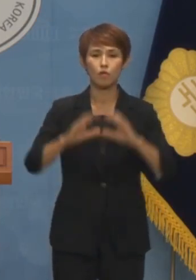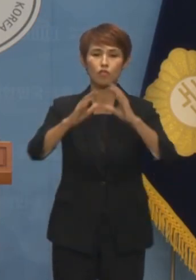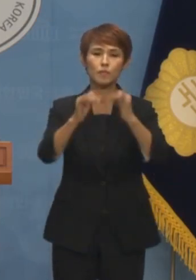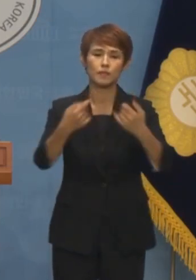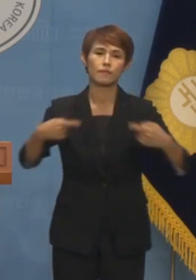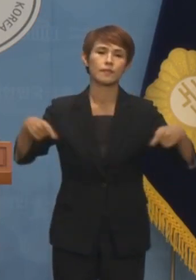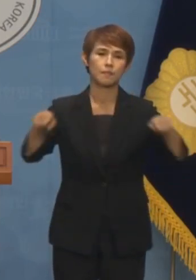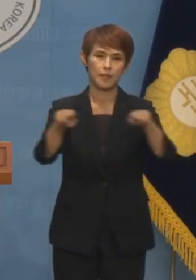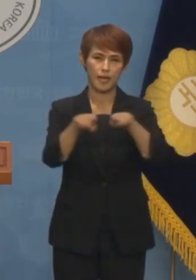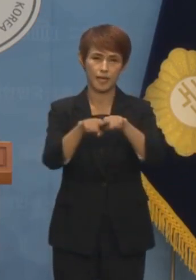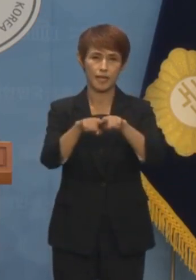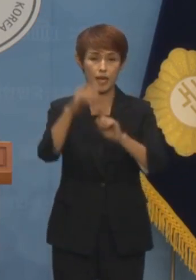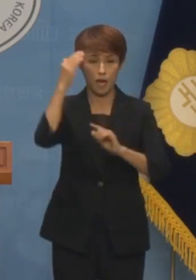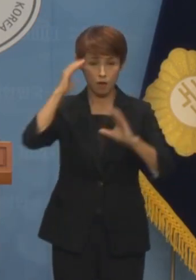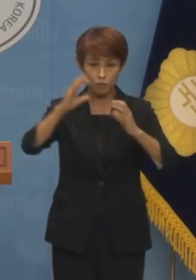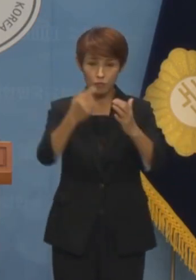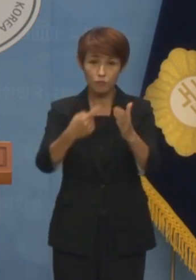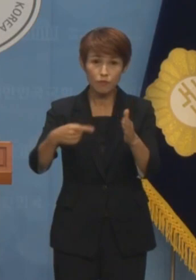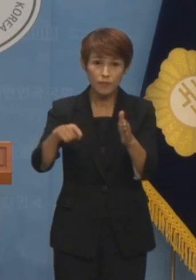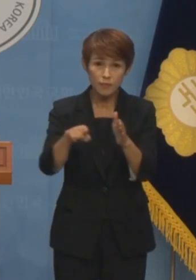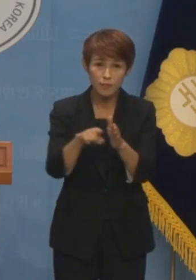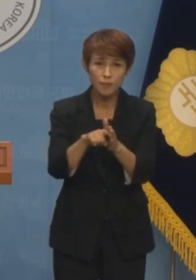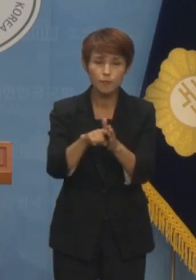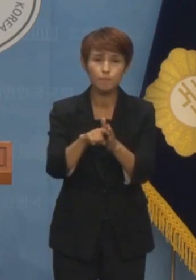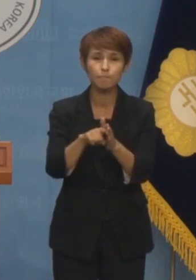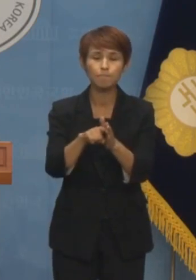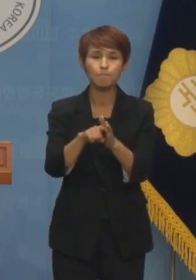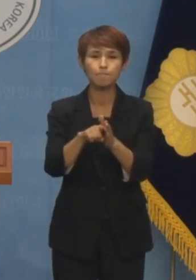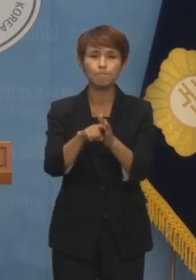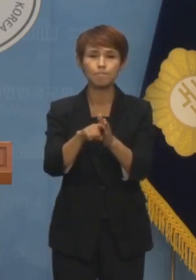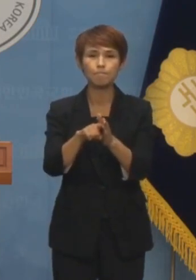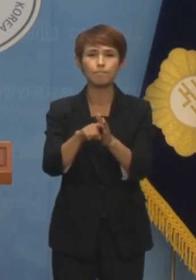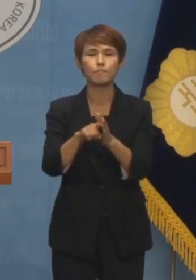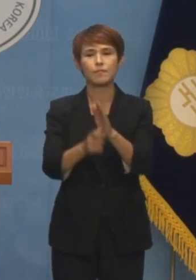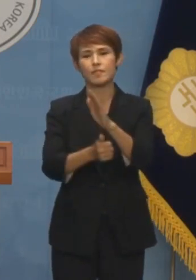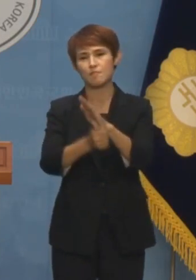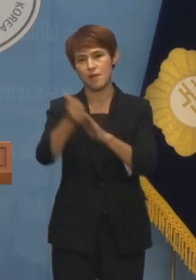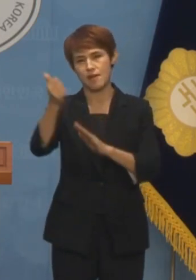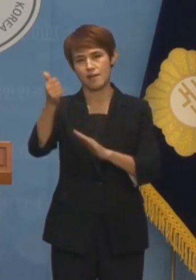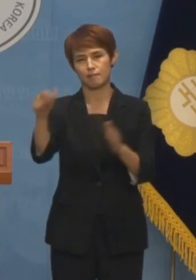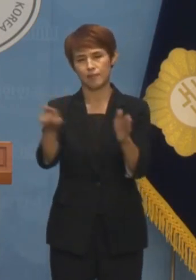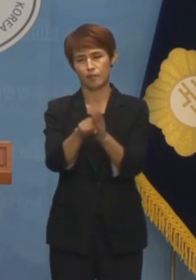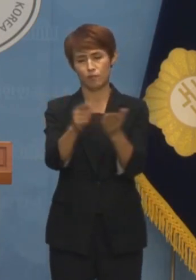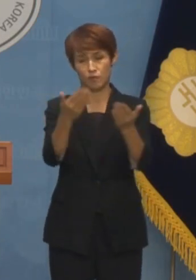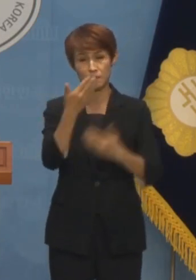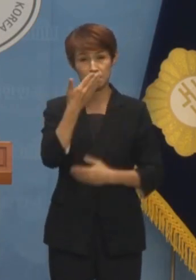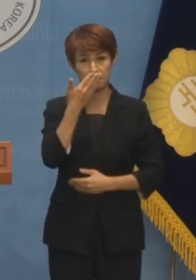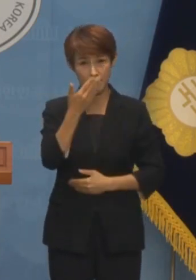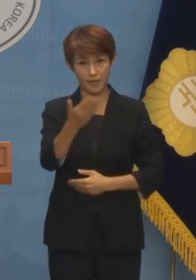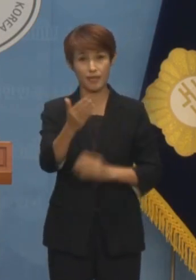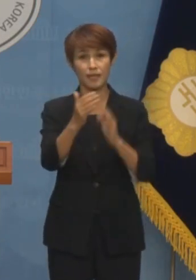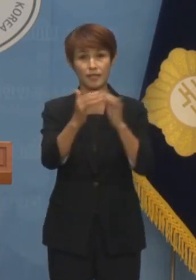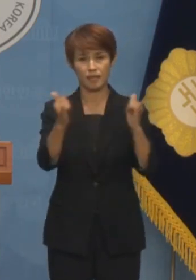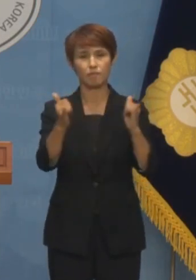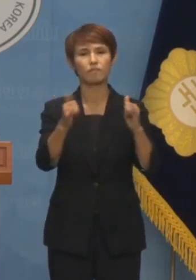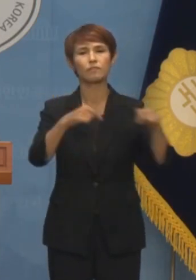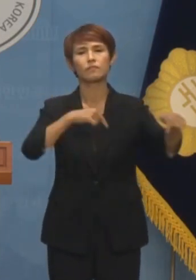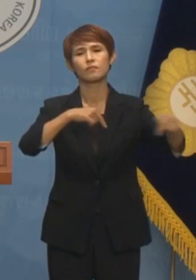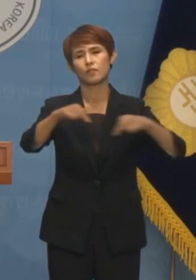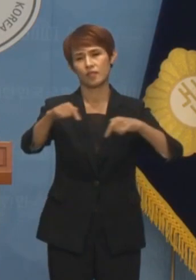함께하는 자유대한민국의 구성원들 모두에게 희망과 믿음을 줄 수 있는 그런